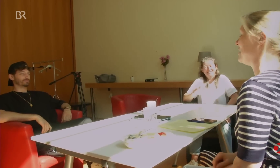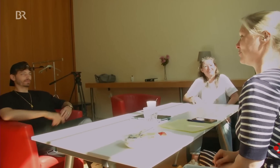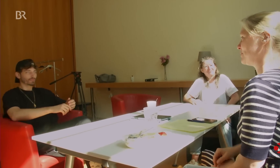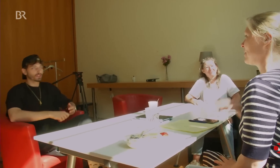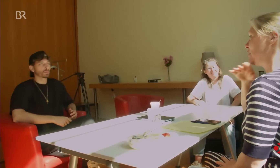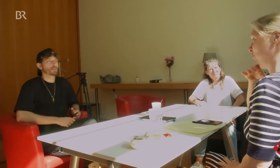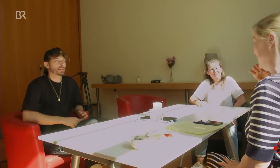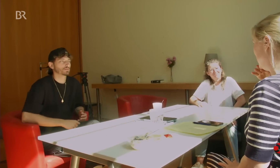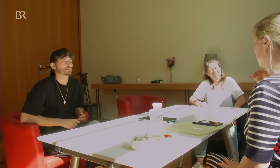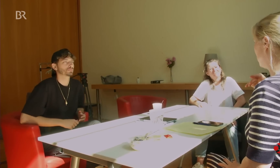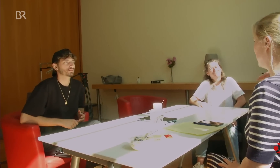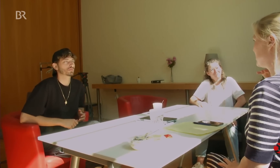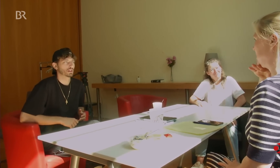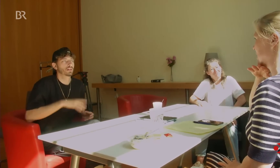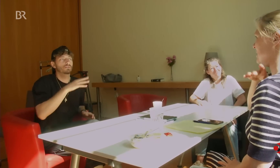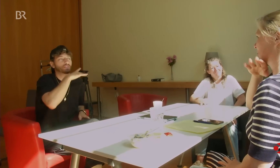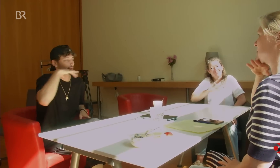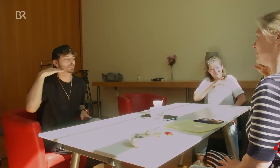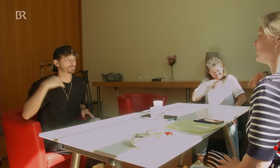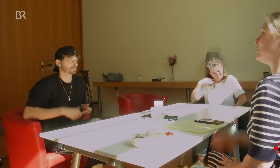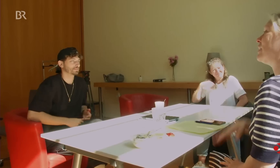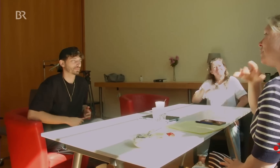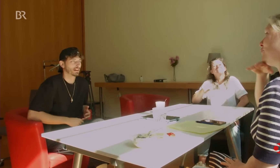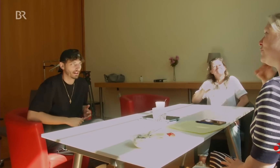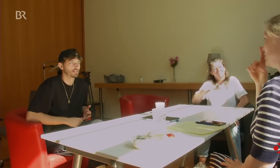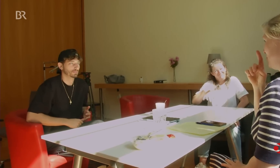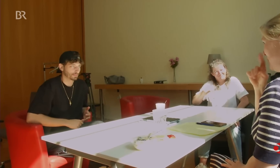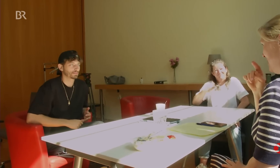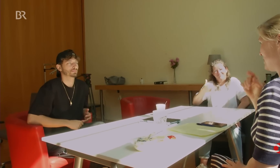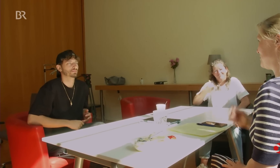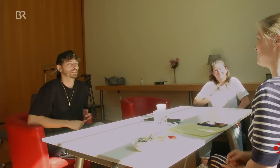Also, viel, das stimmt, das nicht geht. Ja, Sehen. viel so. Viel. Spaß